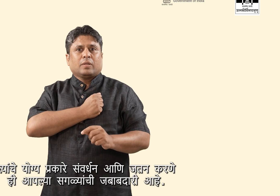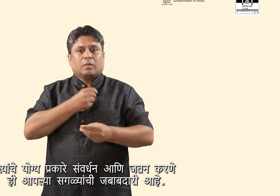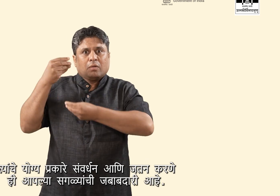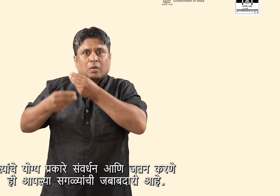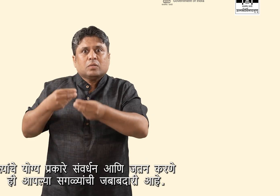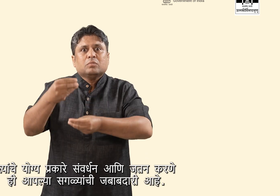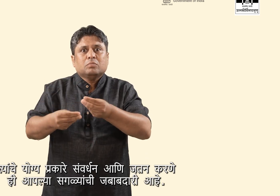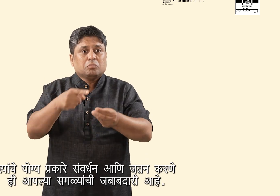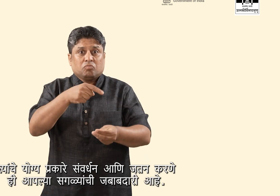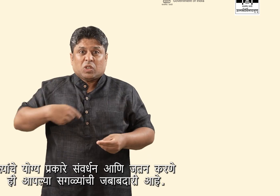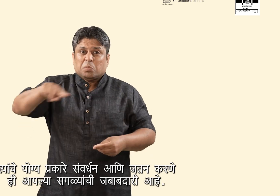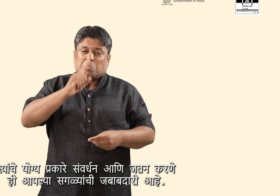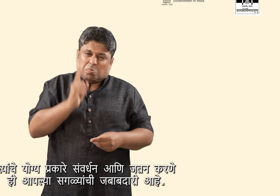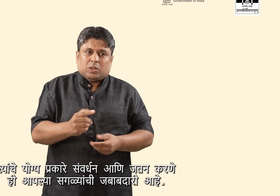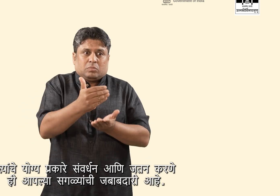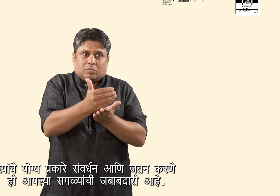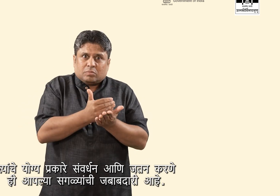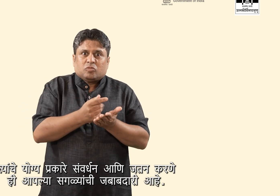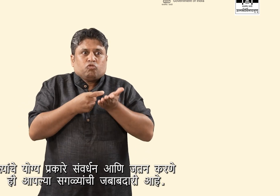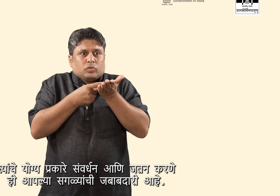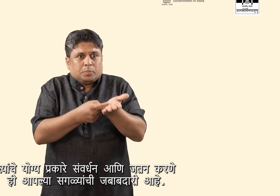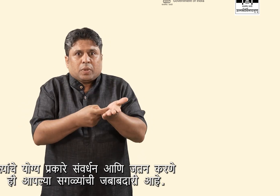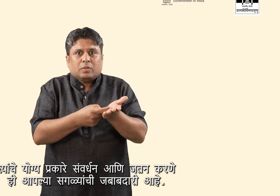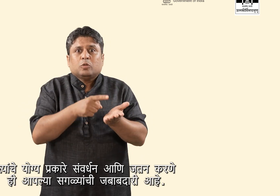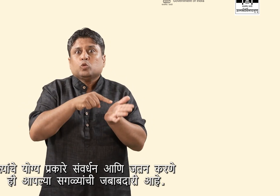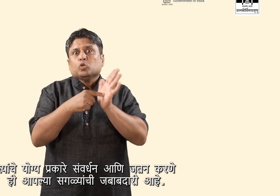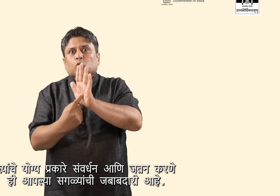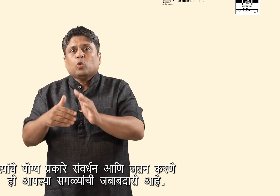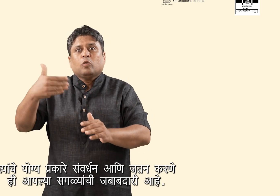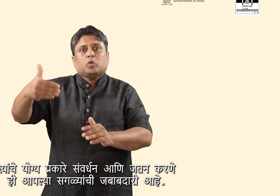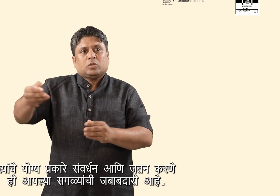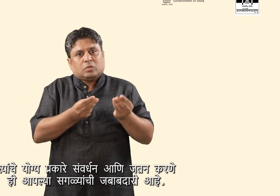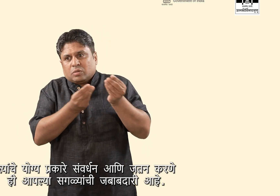त्यांचं योग्य प्रकारे संवर्धन आणि जतन करणं ही आपल्या सगळ्यांची जबाबदारी आहे.